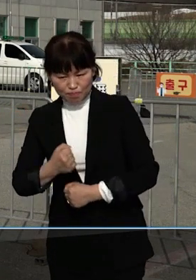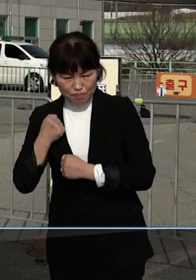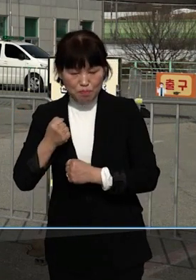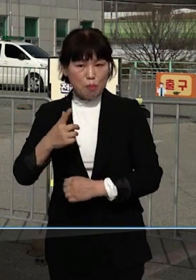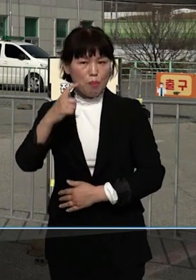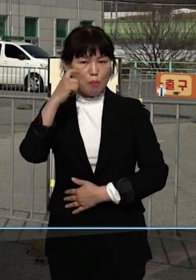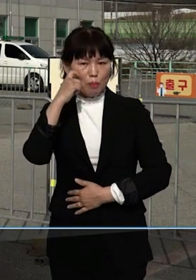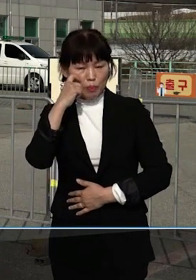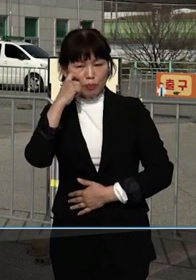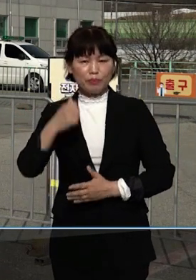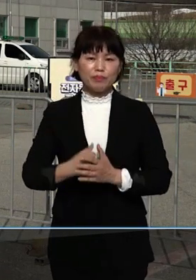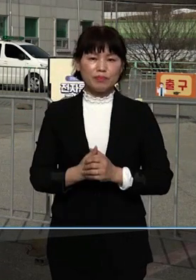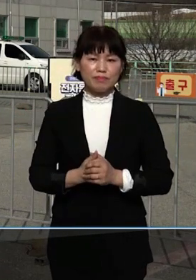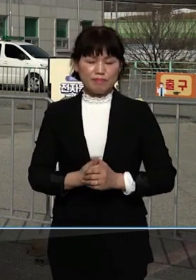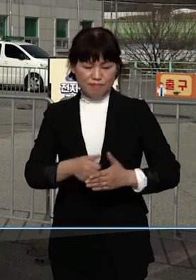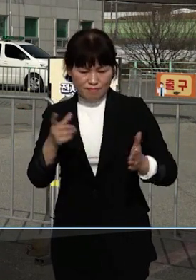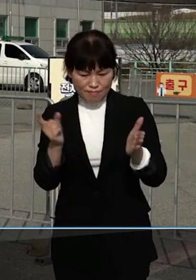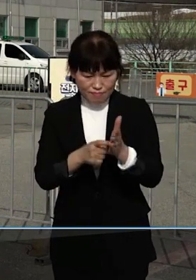발송하여